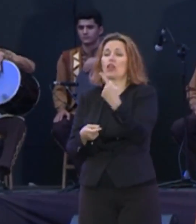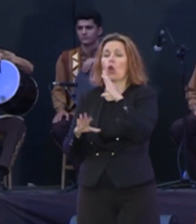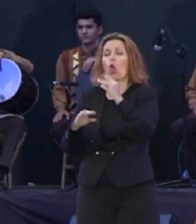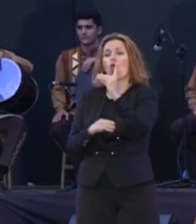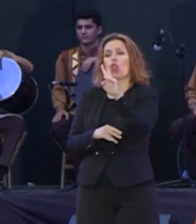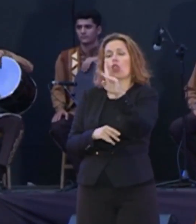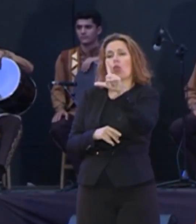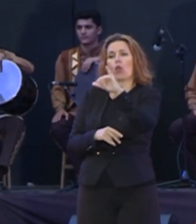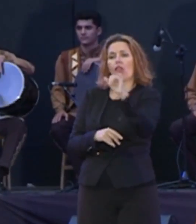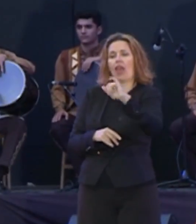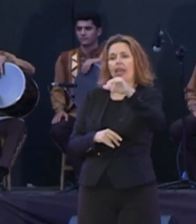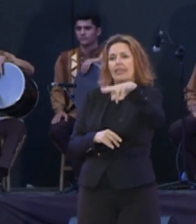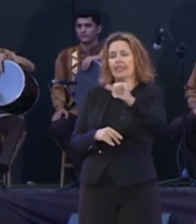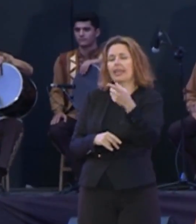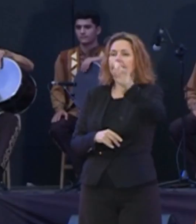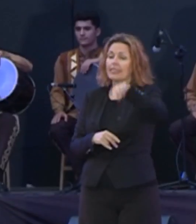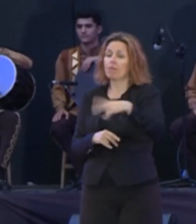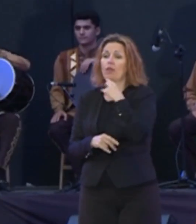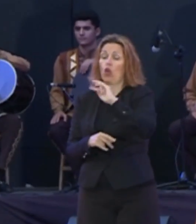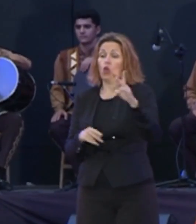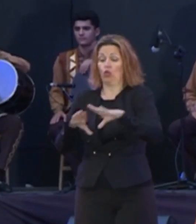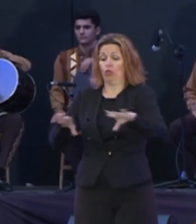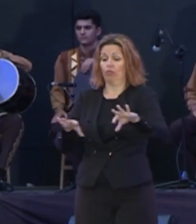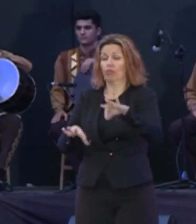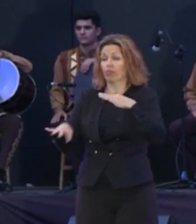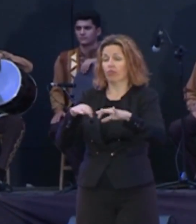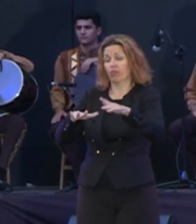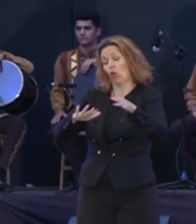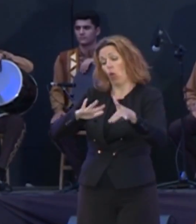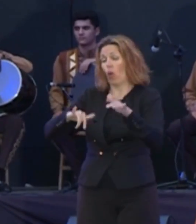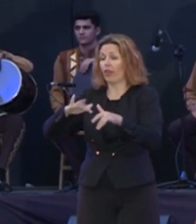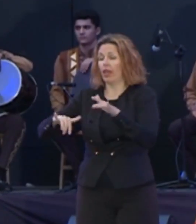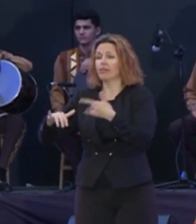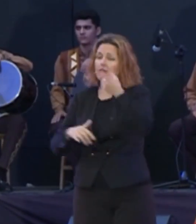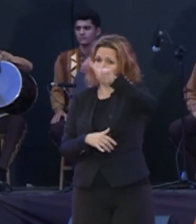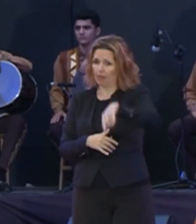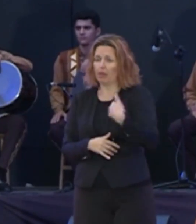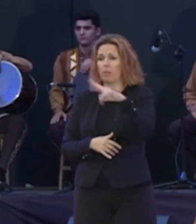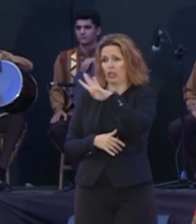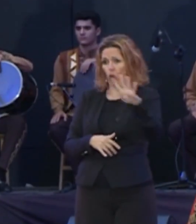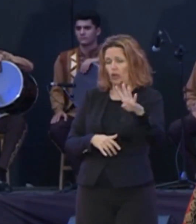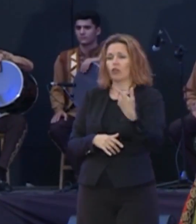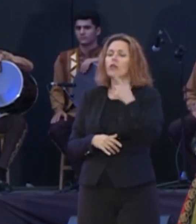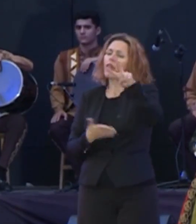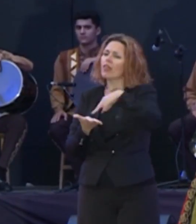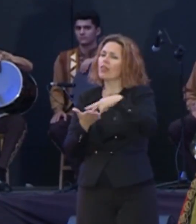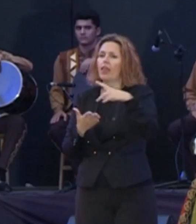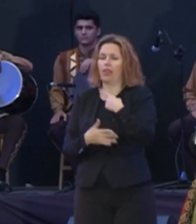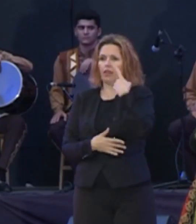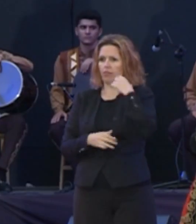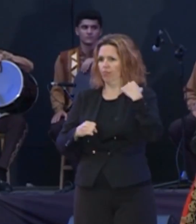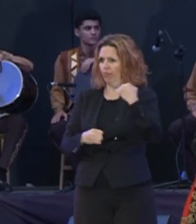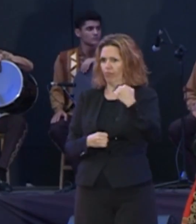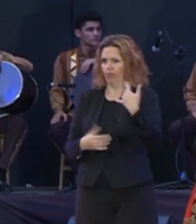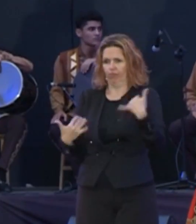entiendan. Van a ver salterios maravillosos con juegos de 24 cuerdas y sobre todo van a ver unas danzas verdaderamente